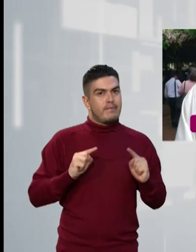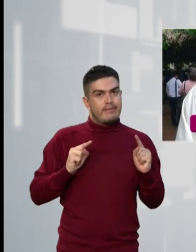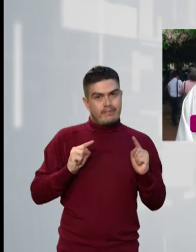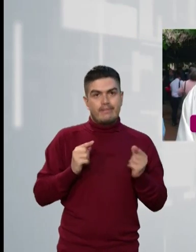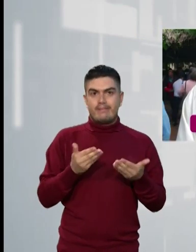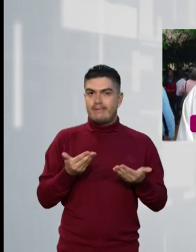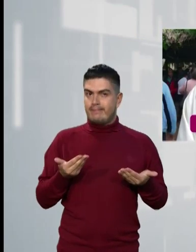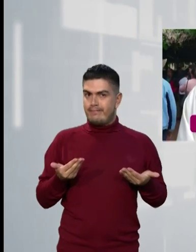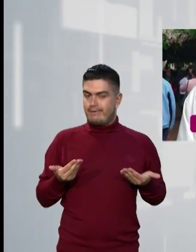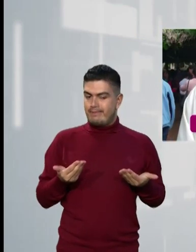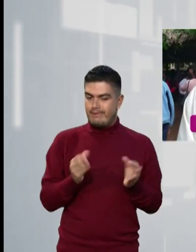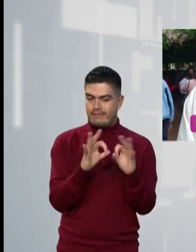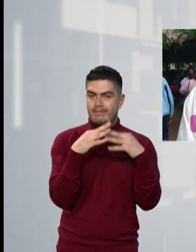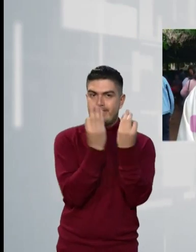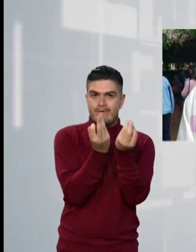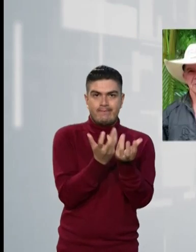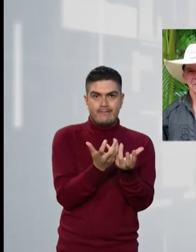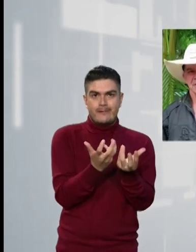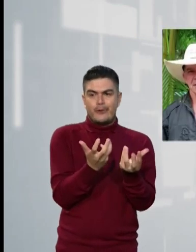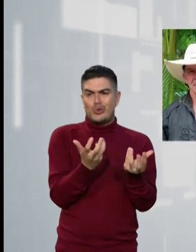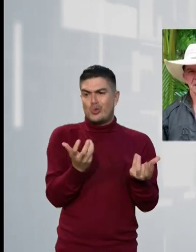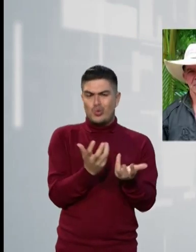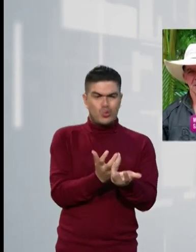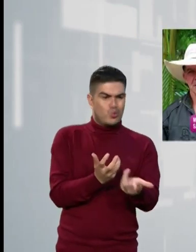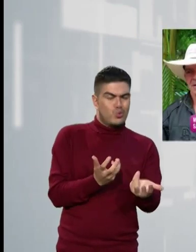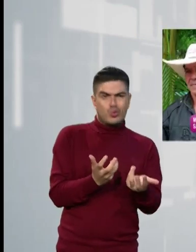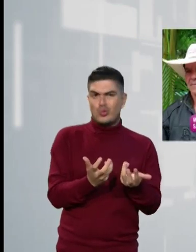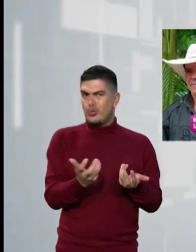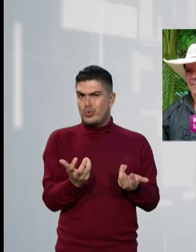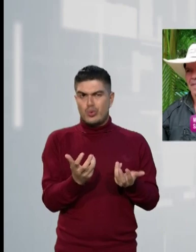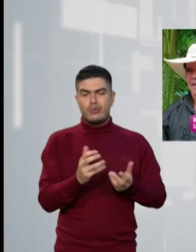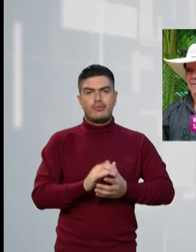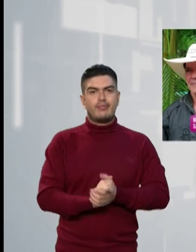ve hay una gran desintegración familiar